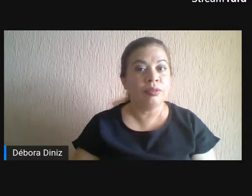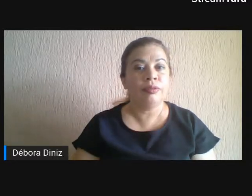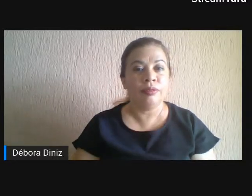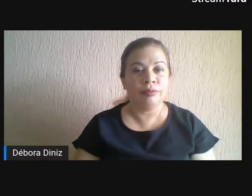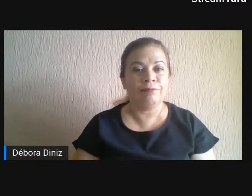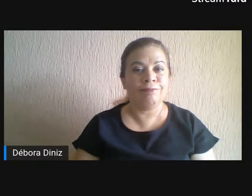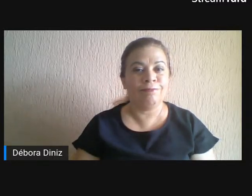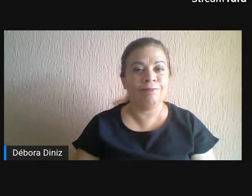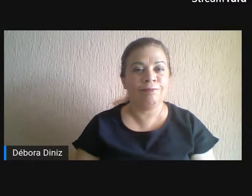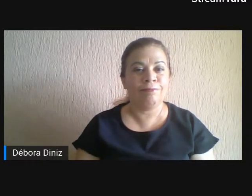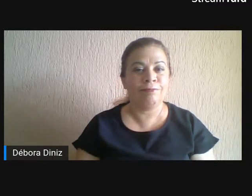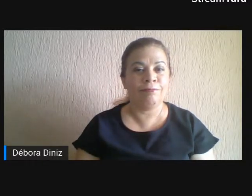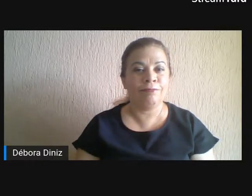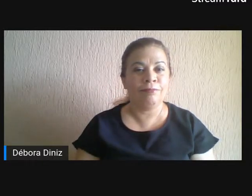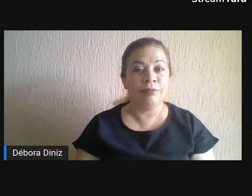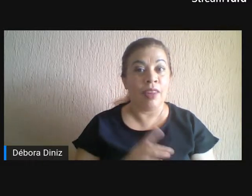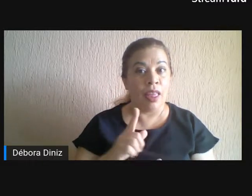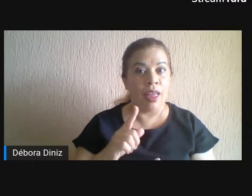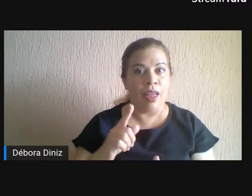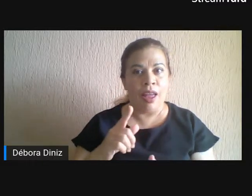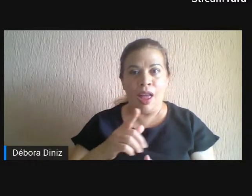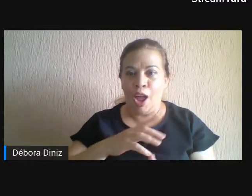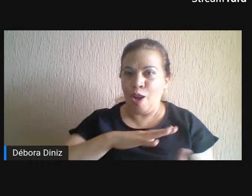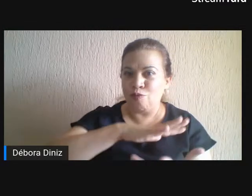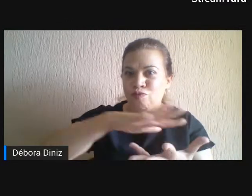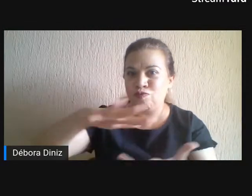ele é revolucionário.